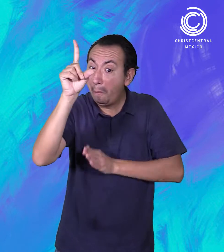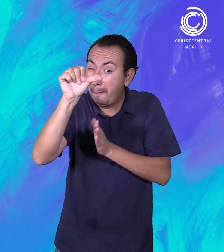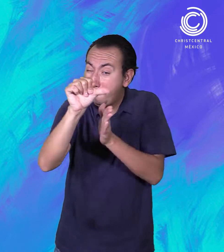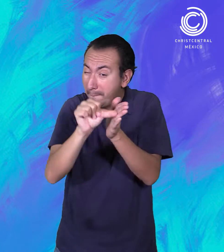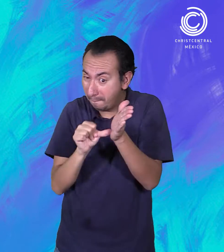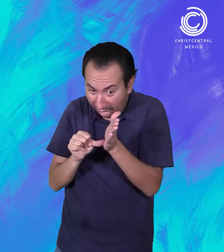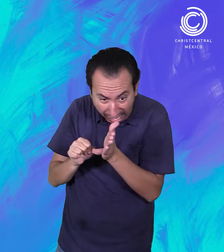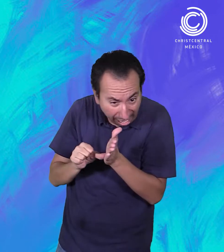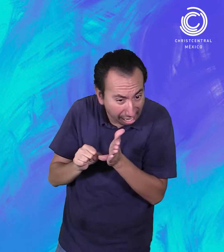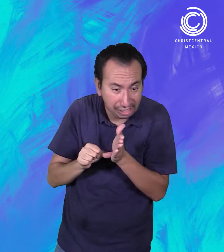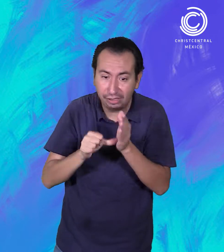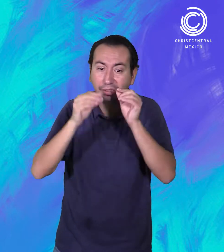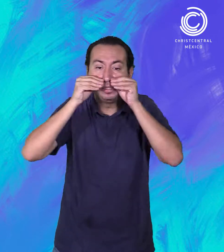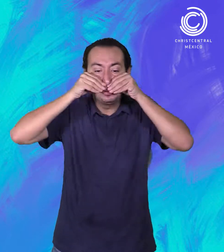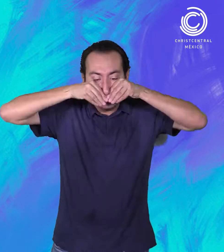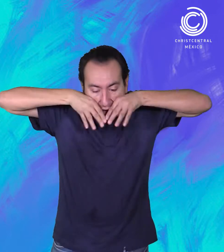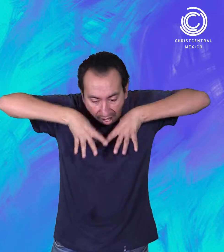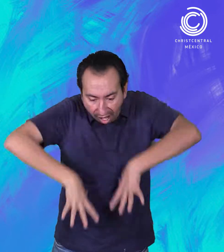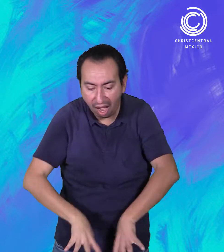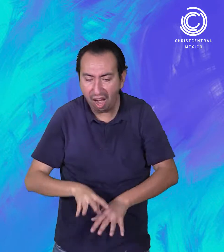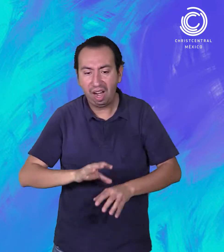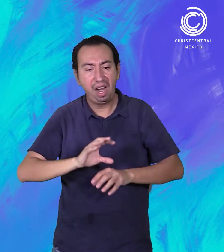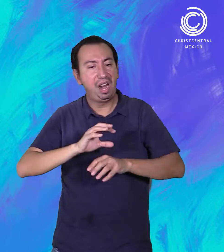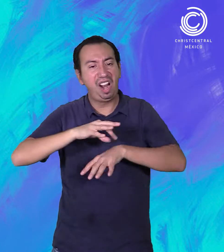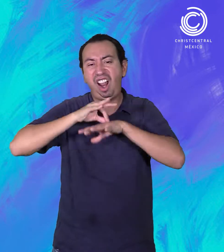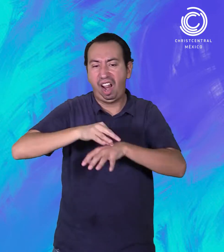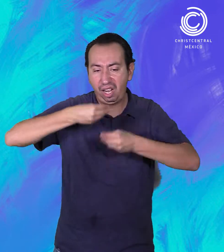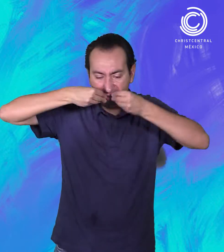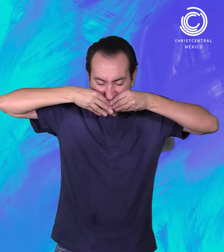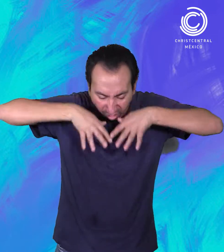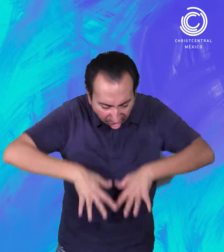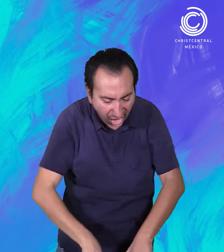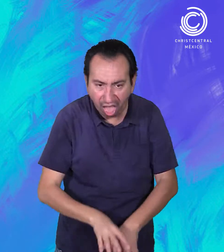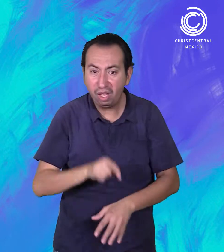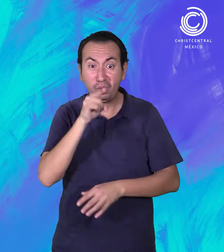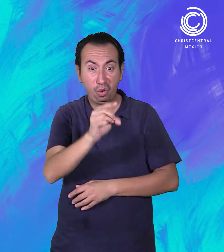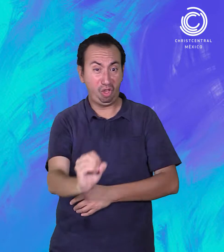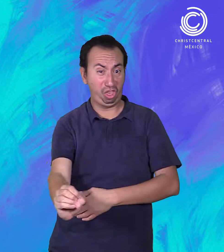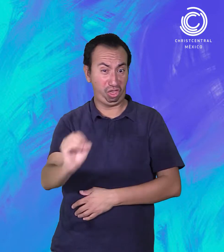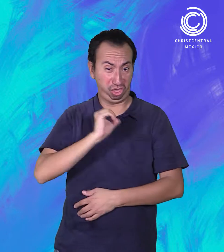hasta que les salga por las narices y lo aborrezcan, por